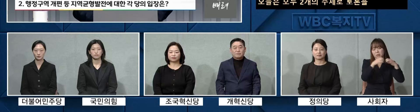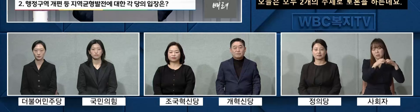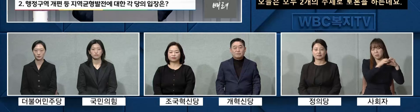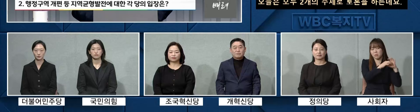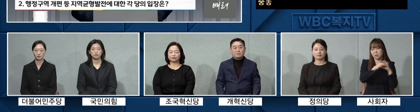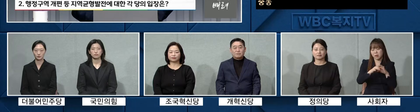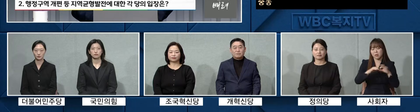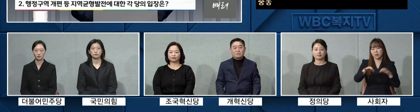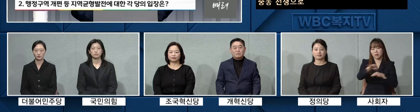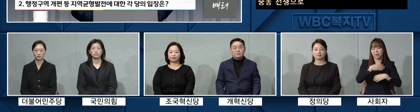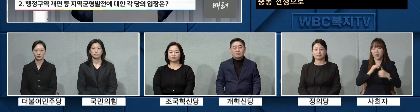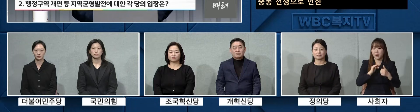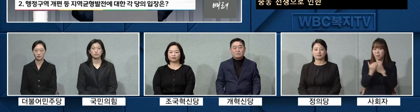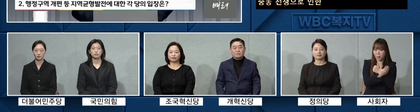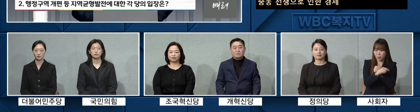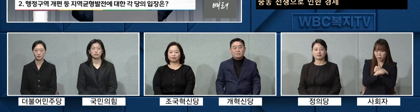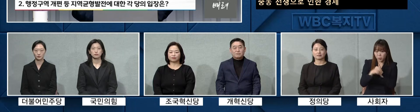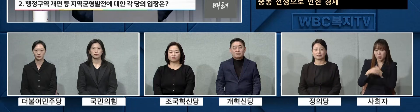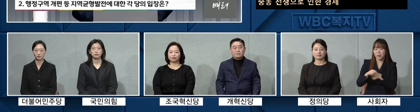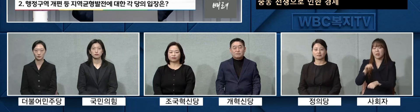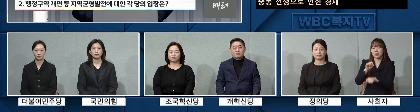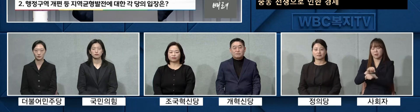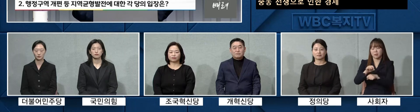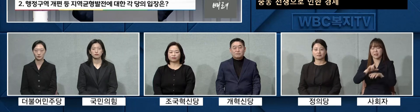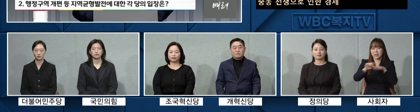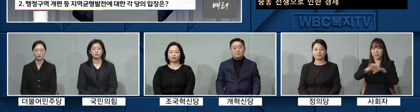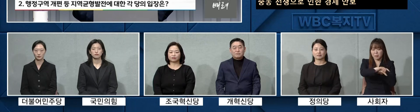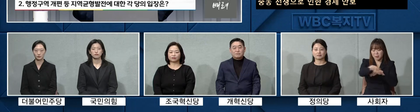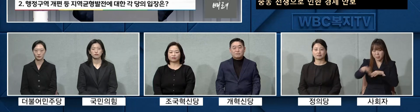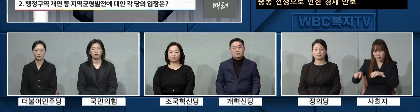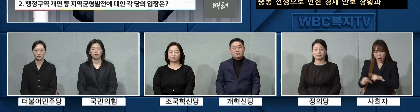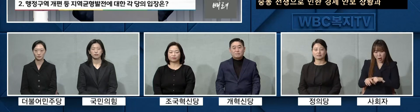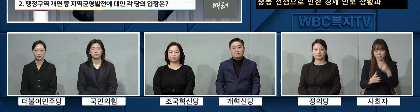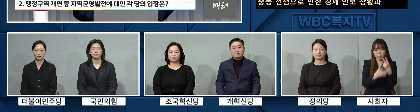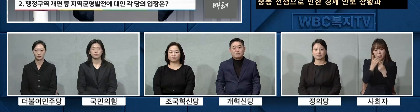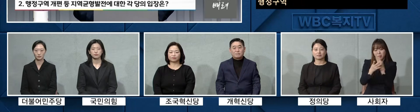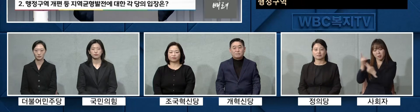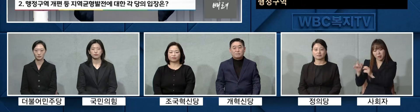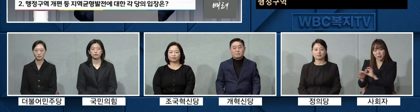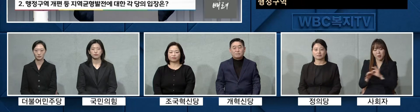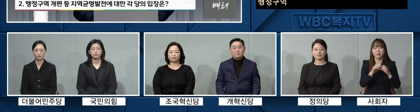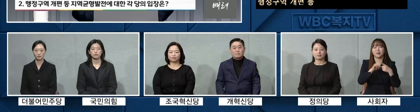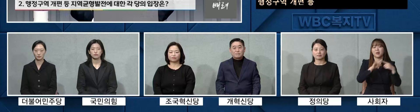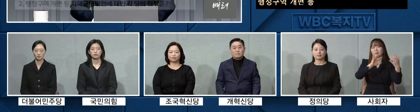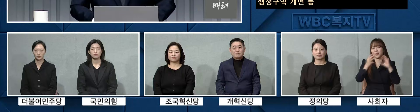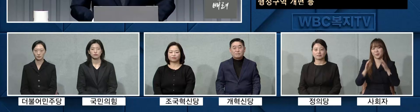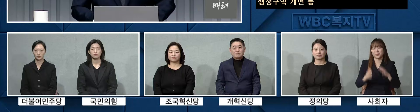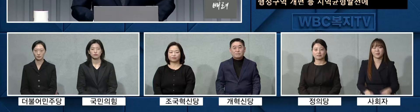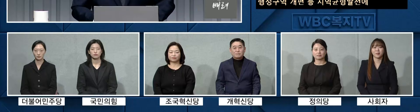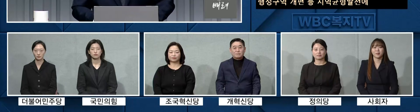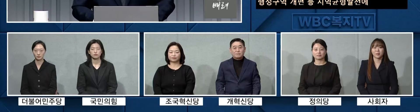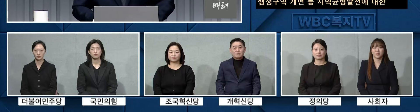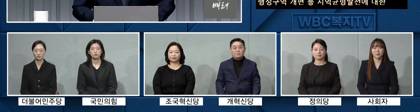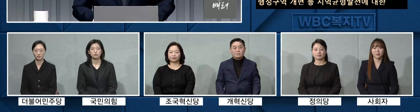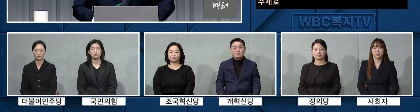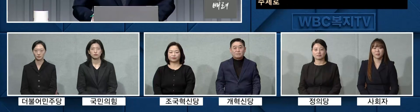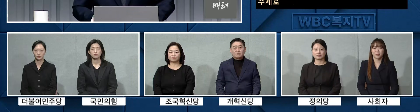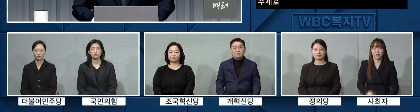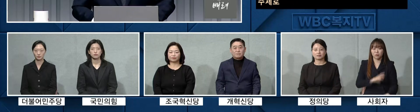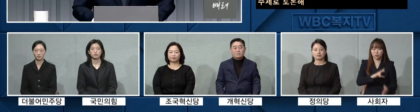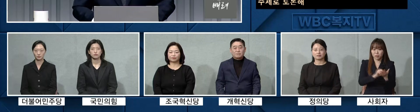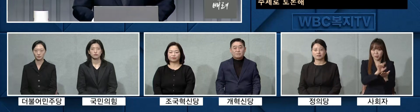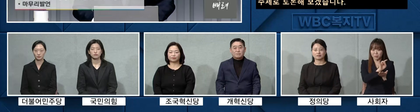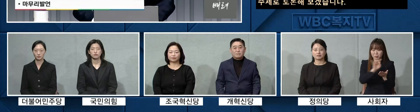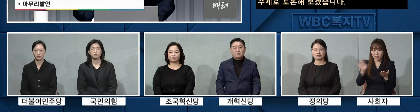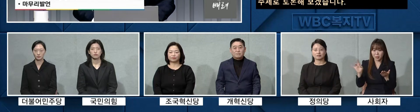안보 상황과 행정구역 개편 등 지역 균형 발전에 대한 주제로 토론해 보겠습니다. 진행 방식은